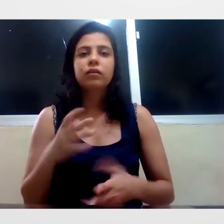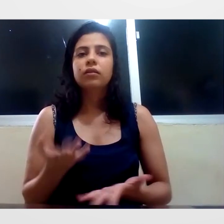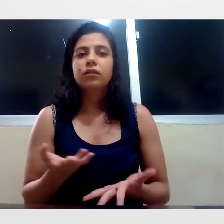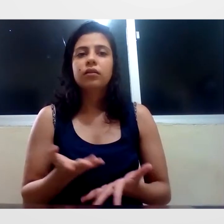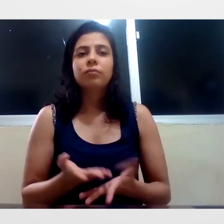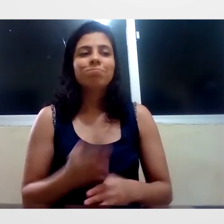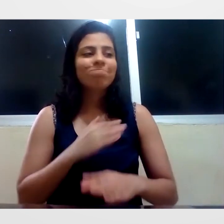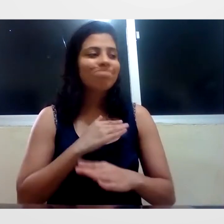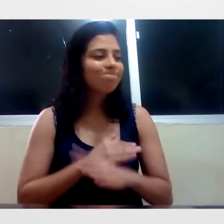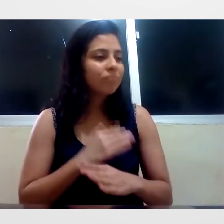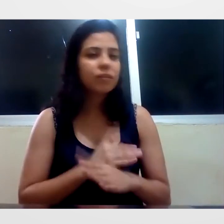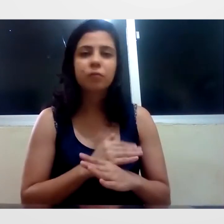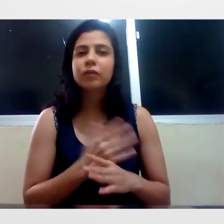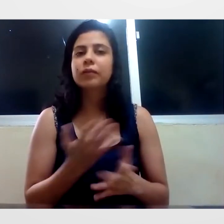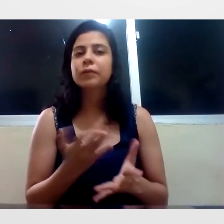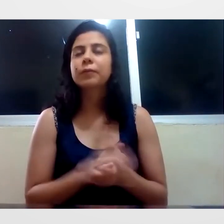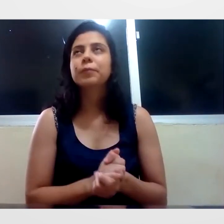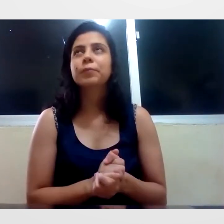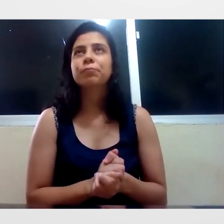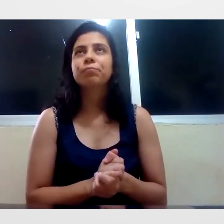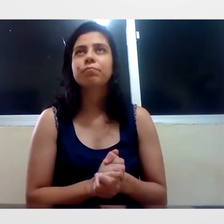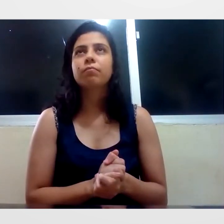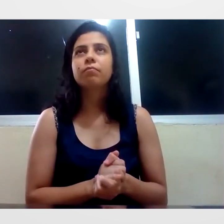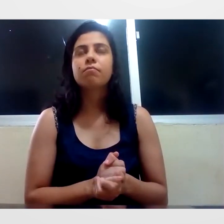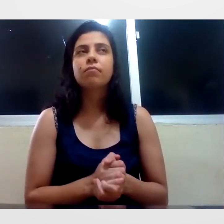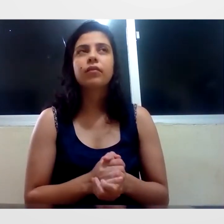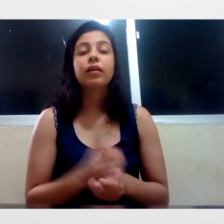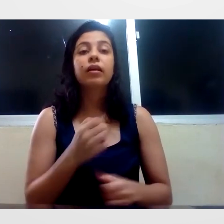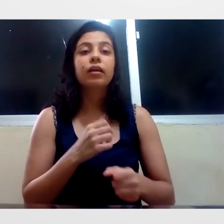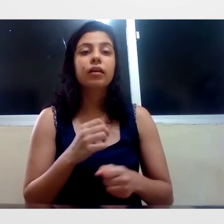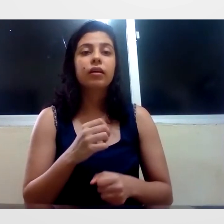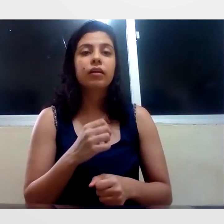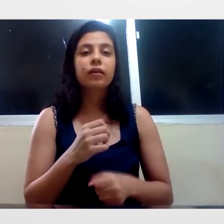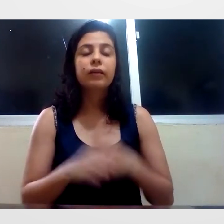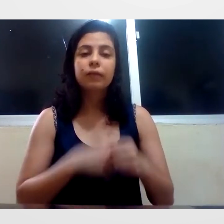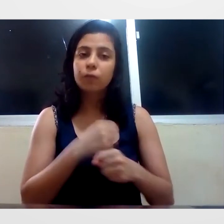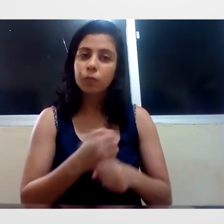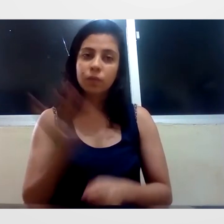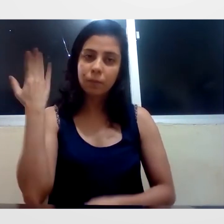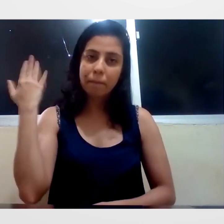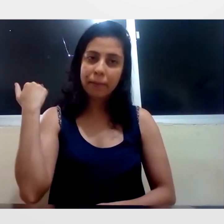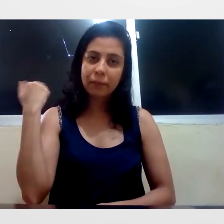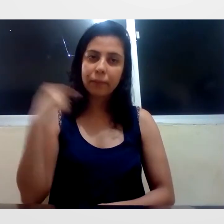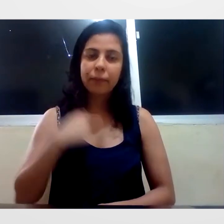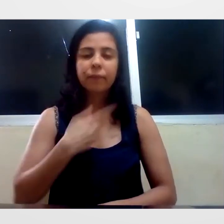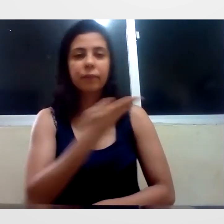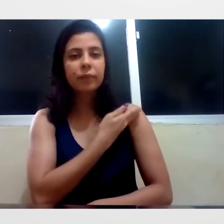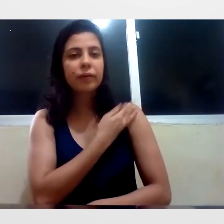vergonha de sinalizar em Libras, eu sentia que a minha comunicação estava travada e